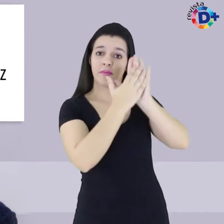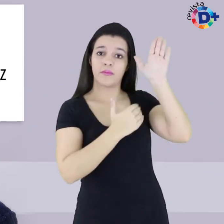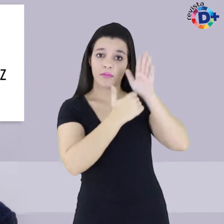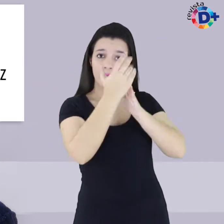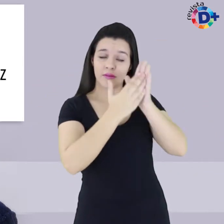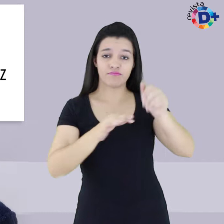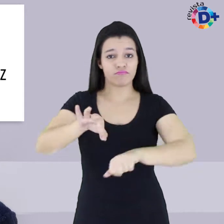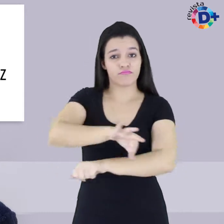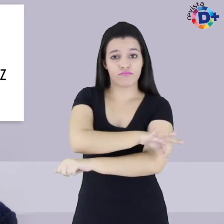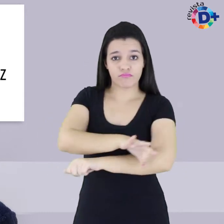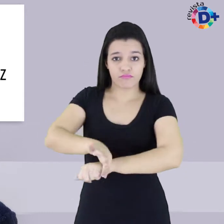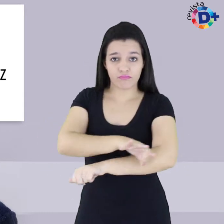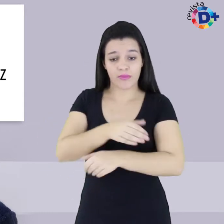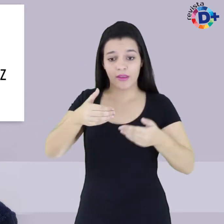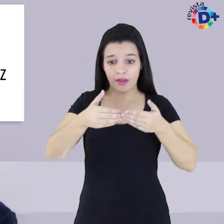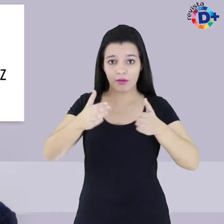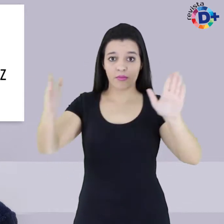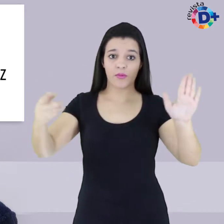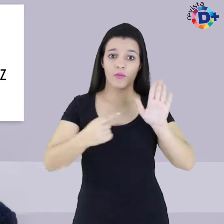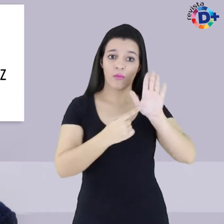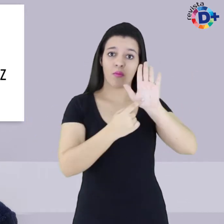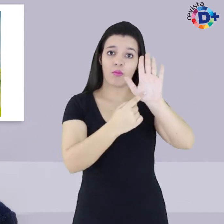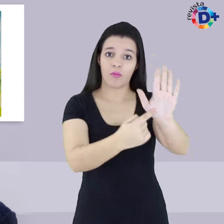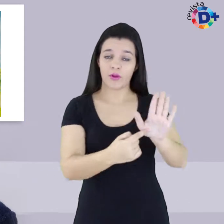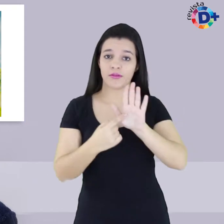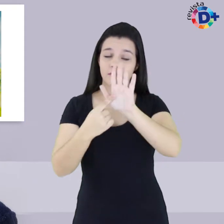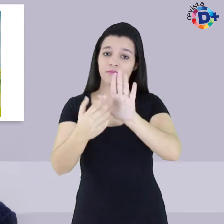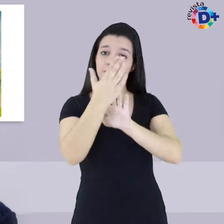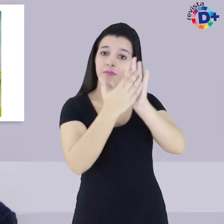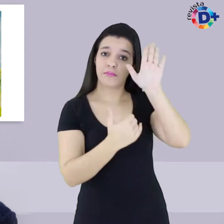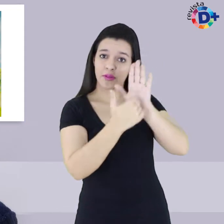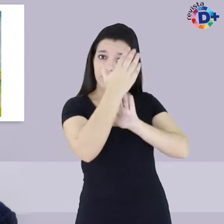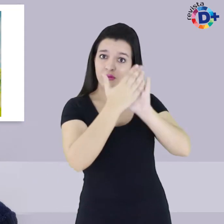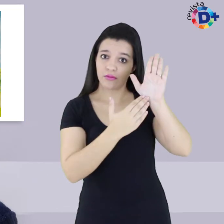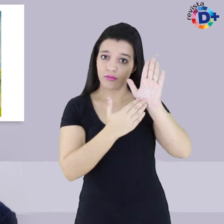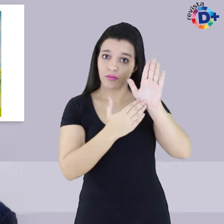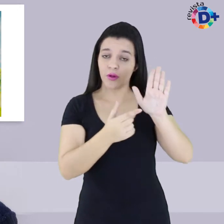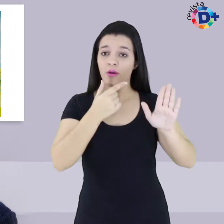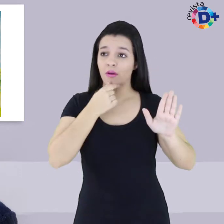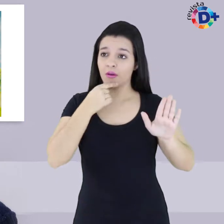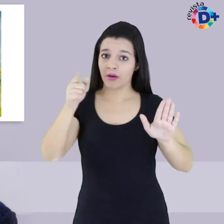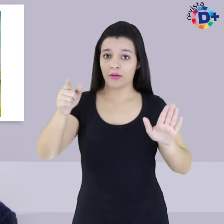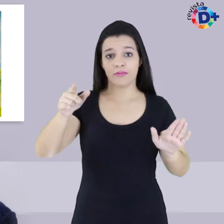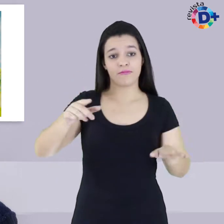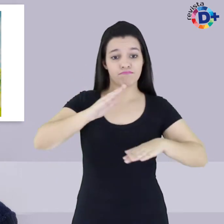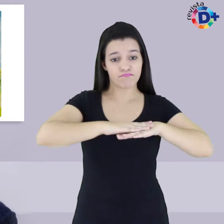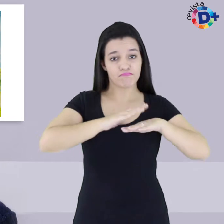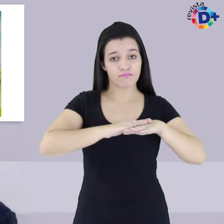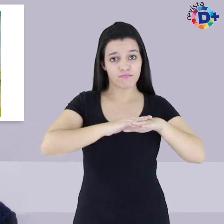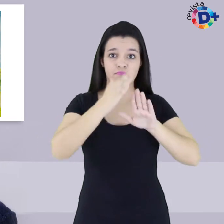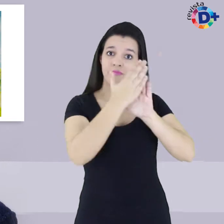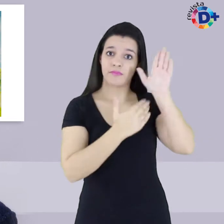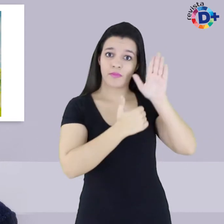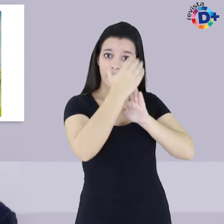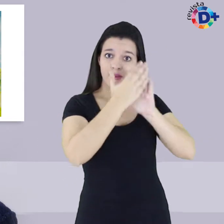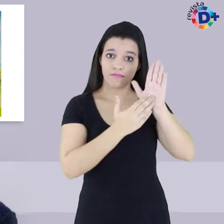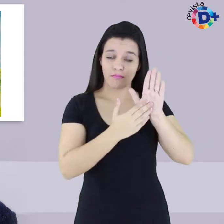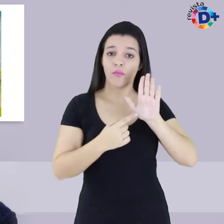da exposição com uma coletânea de obras do artista ocorreram ontem, dia